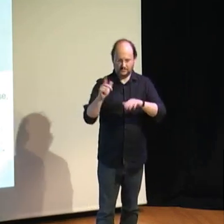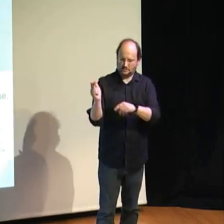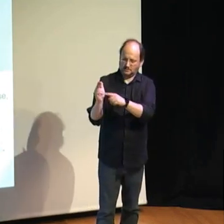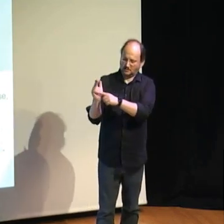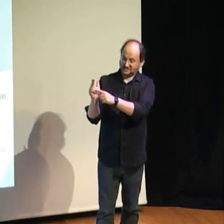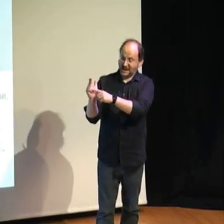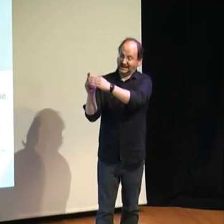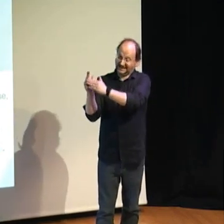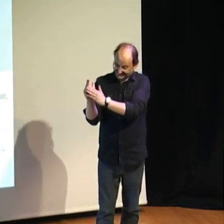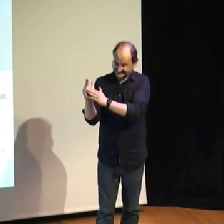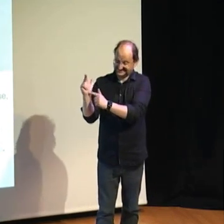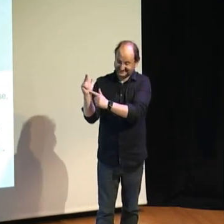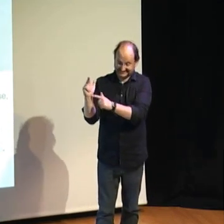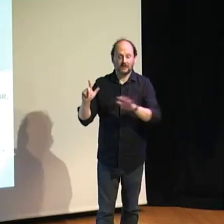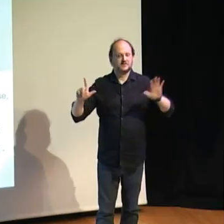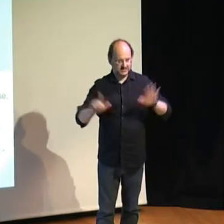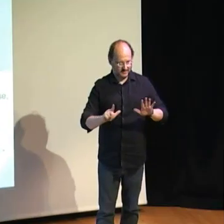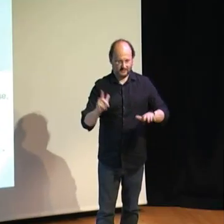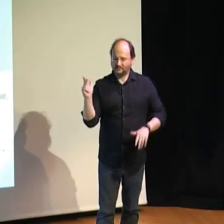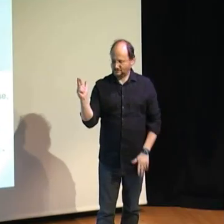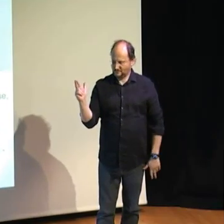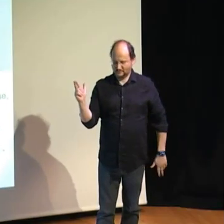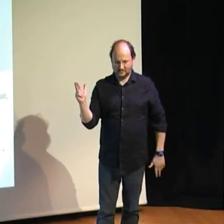Oui, c'est ça. Donc, on a les deux doigts qui sont baissés. Donc, ça, c'est 7.